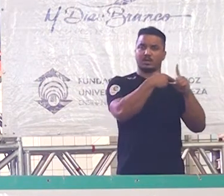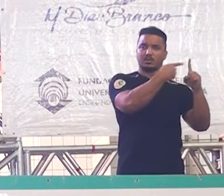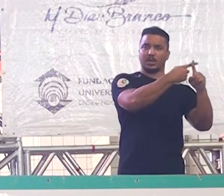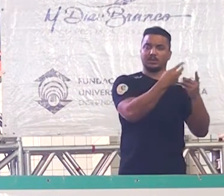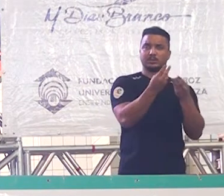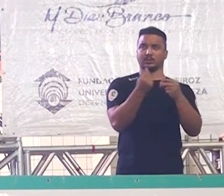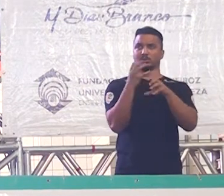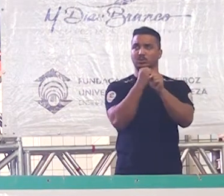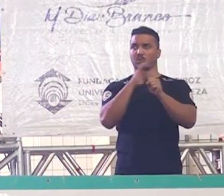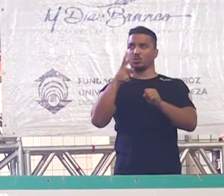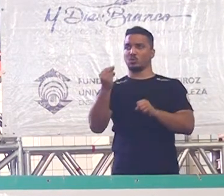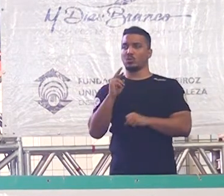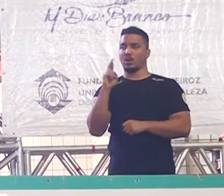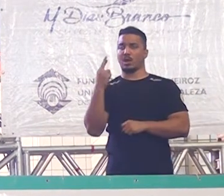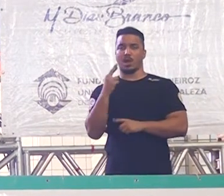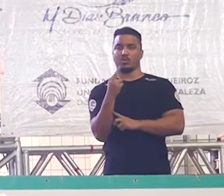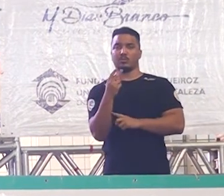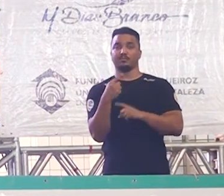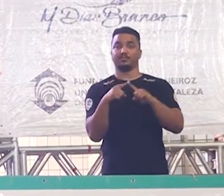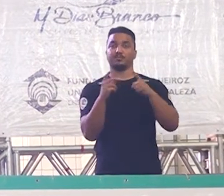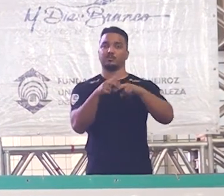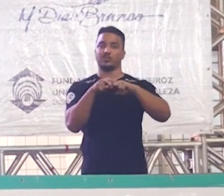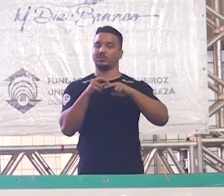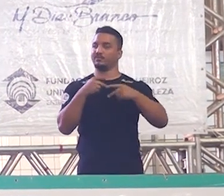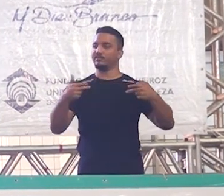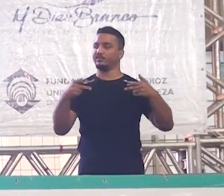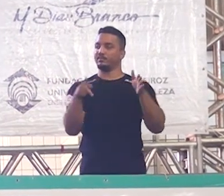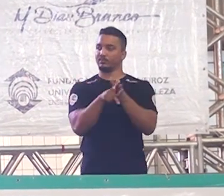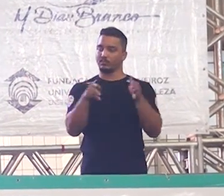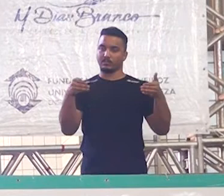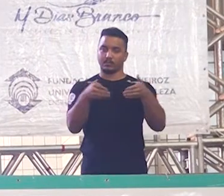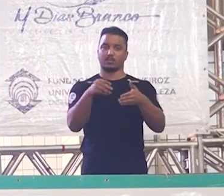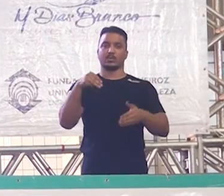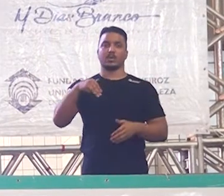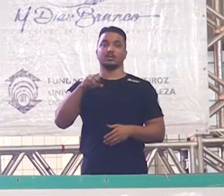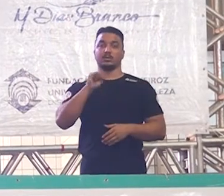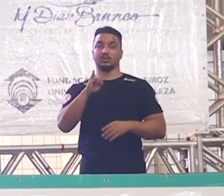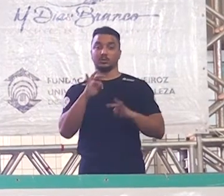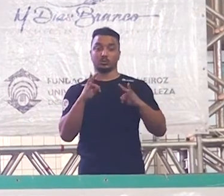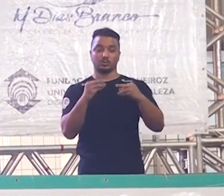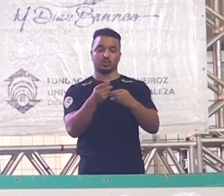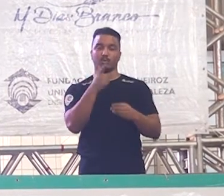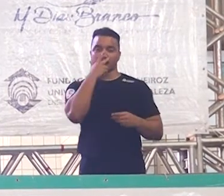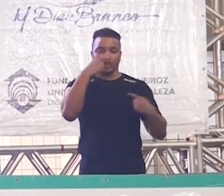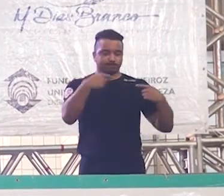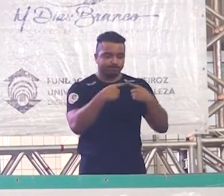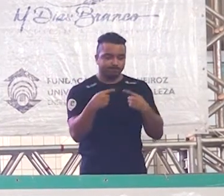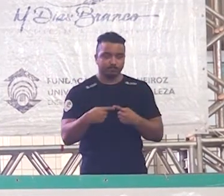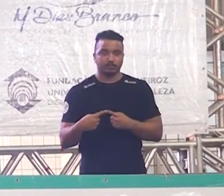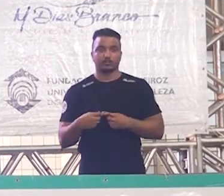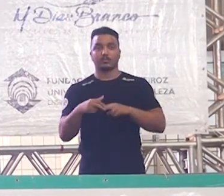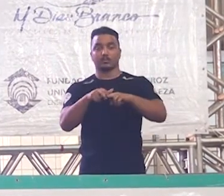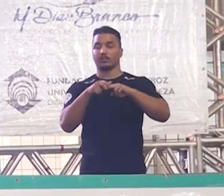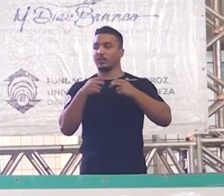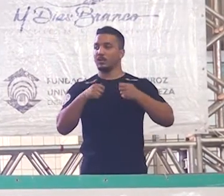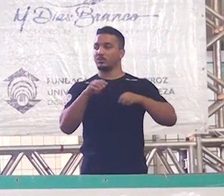real. Então, eu só posso efetuar uma operação matemática quando as unidades estiverem coerentes. Por isso que você tem que tomar